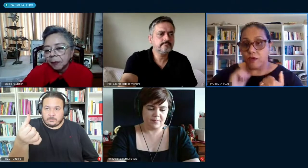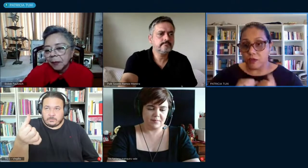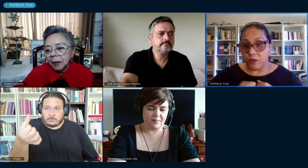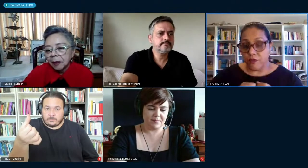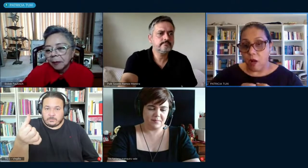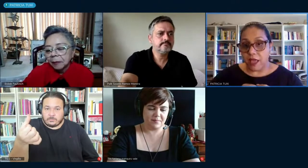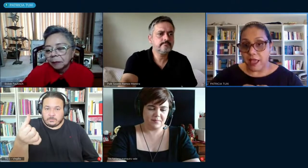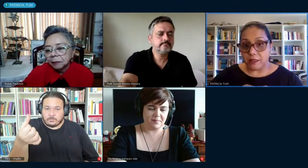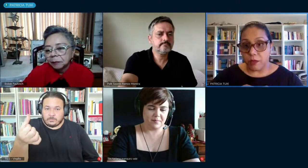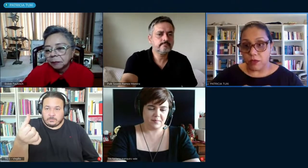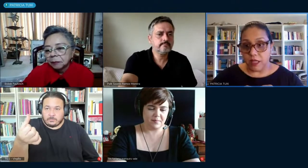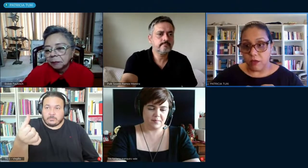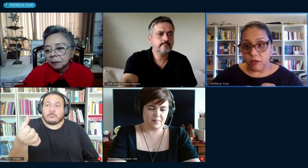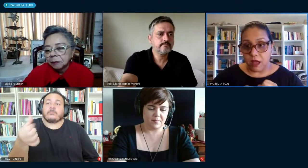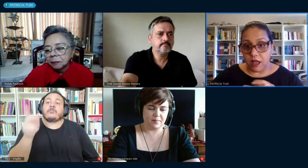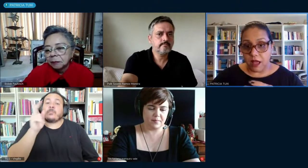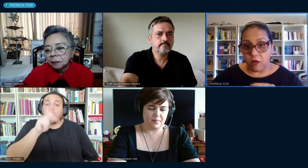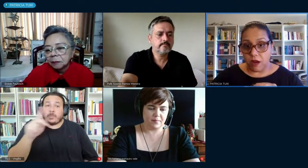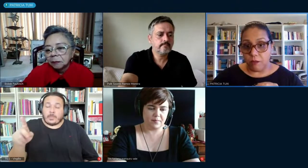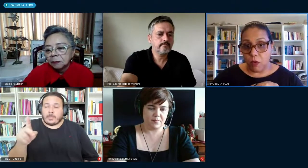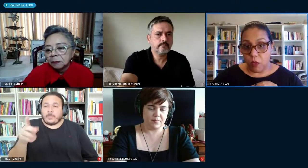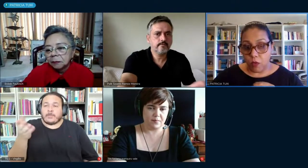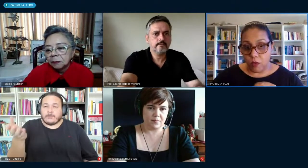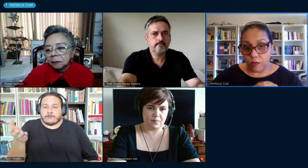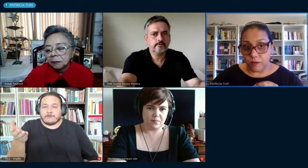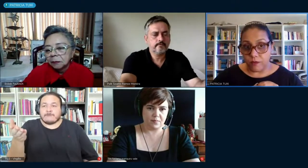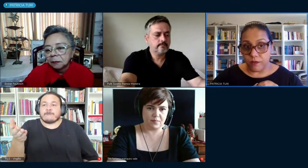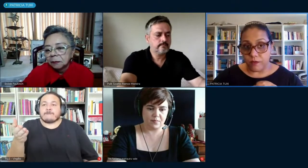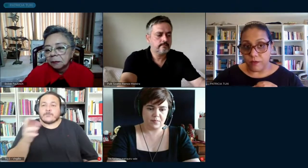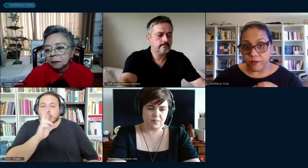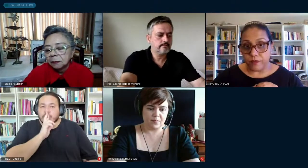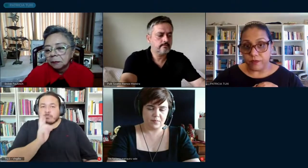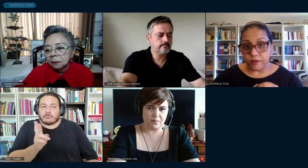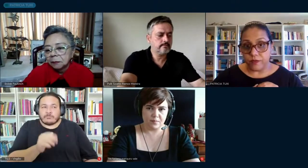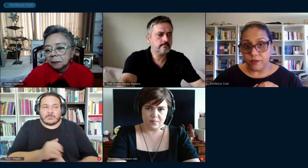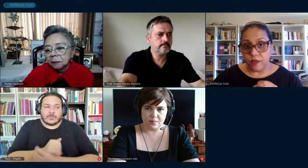que o professor Falk respondeu agora há pouco,